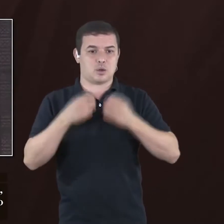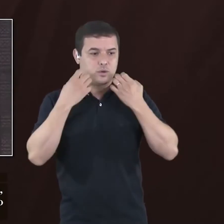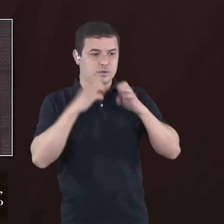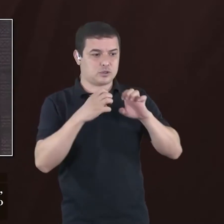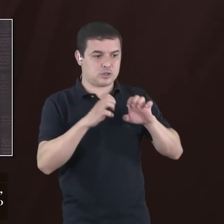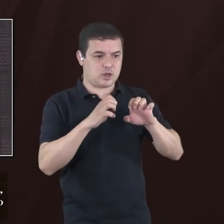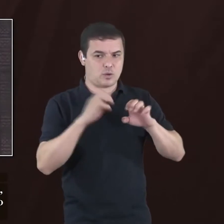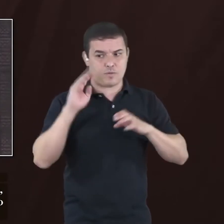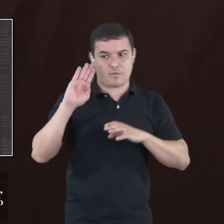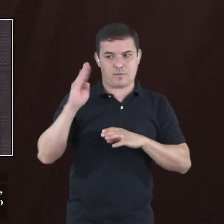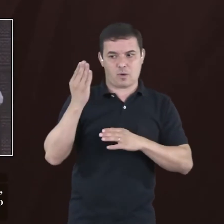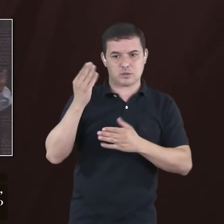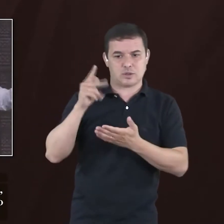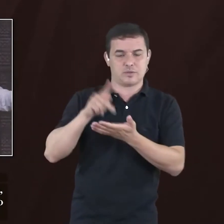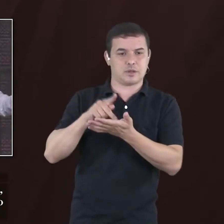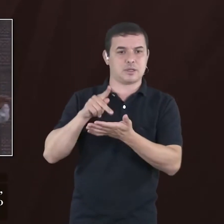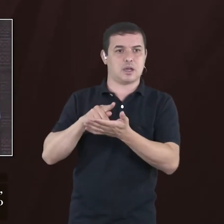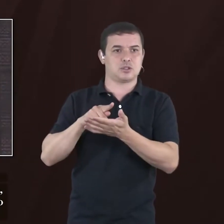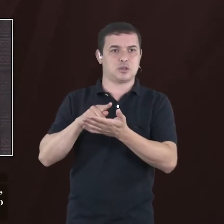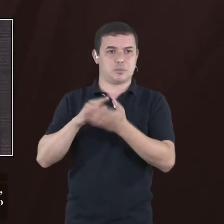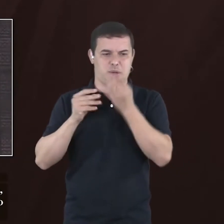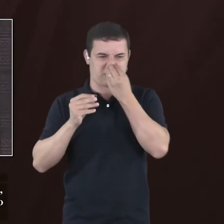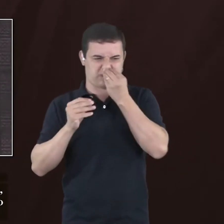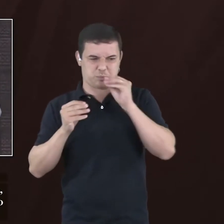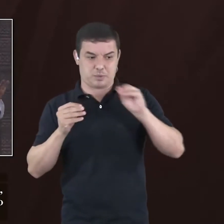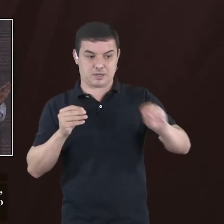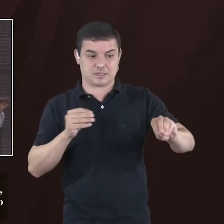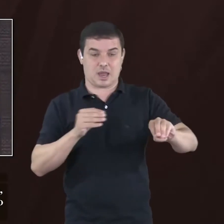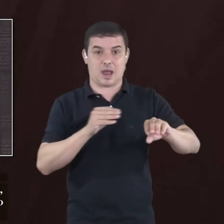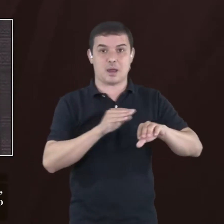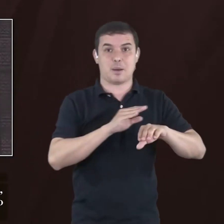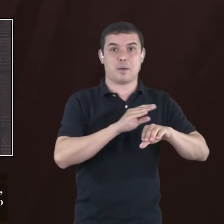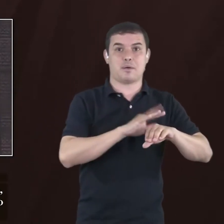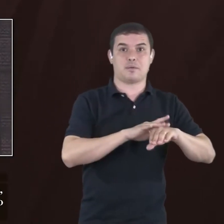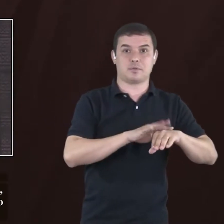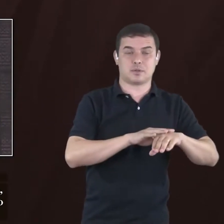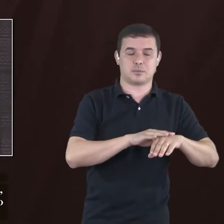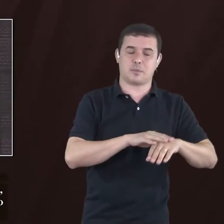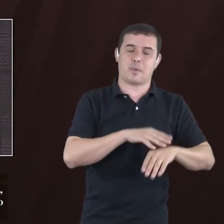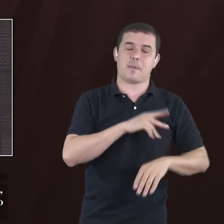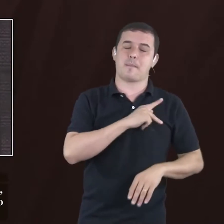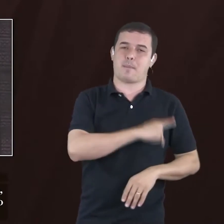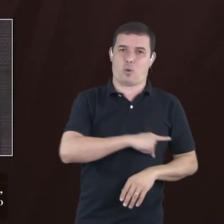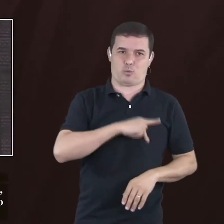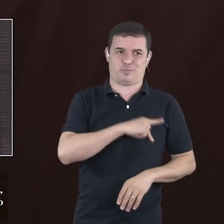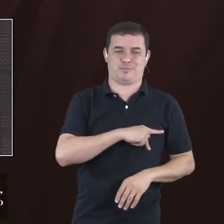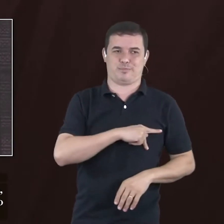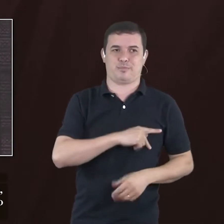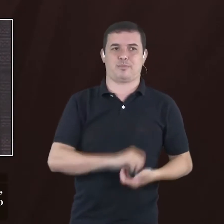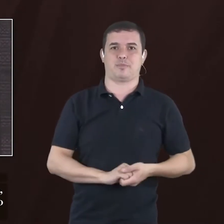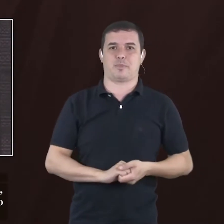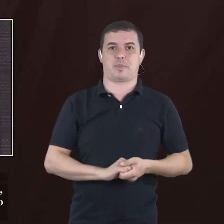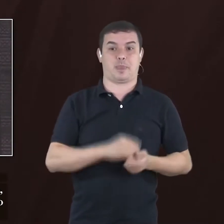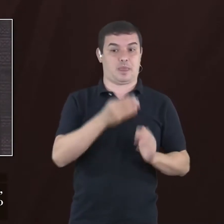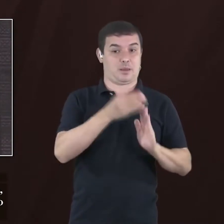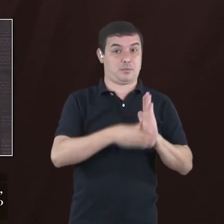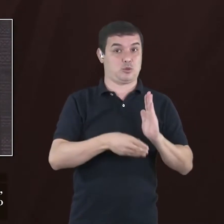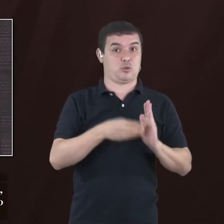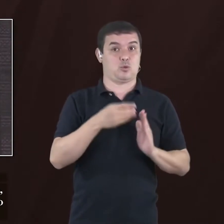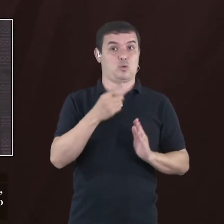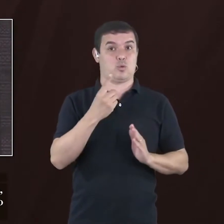influenciando vocês para me abandonar, para me desprezar, tá? Capítulo 1, versículo 6.